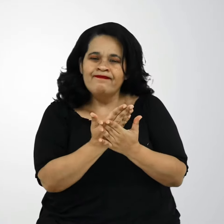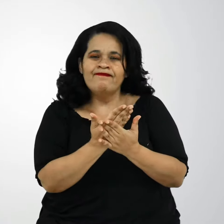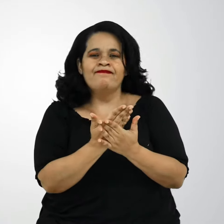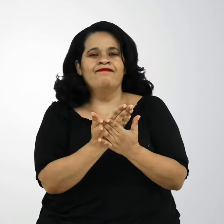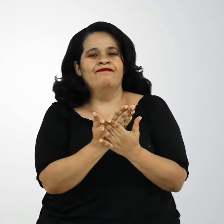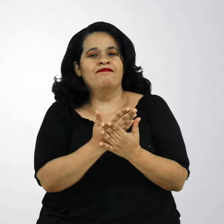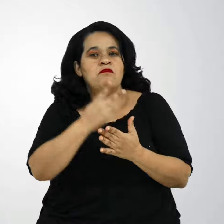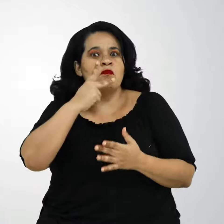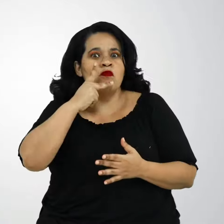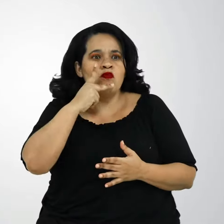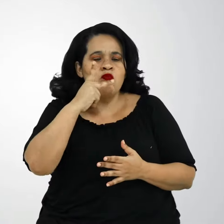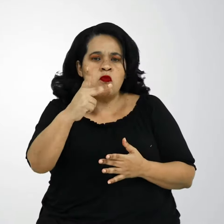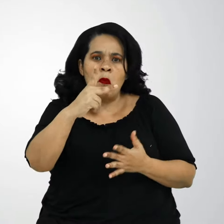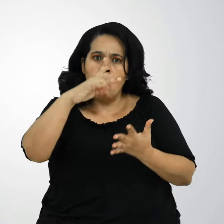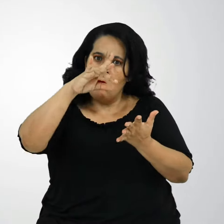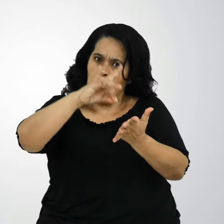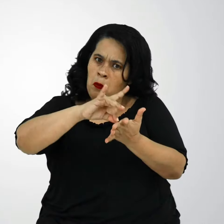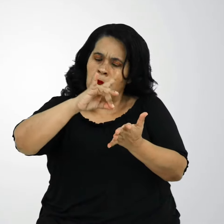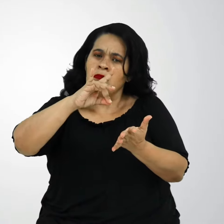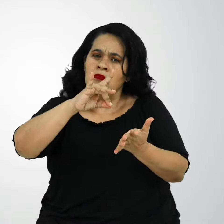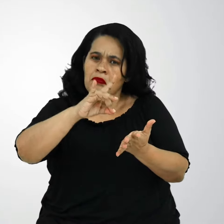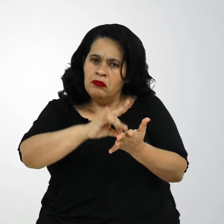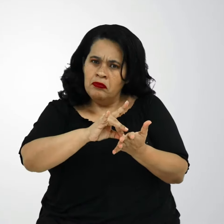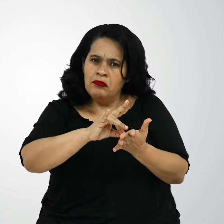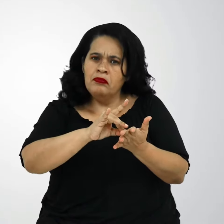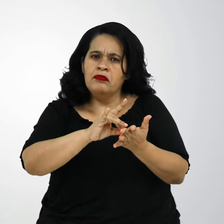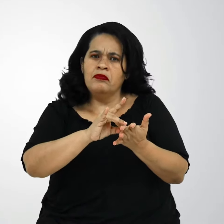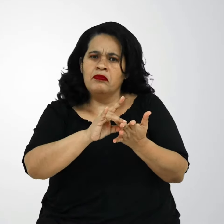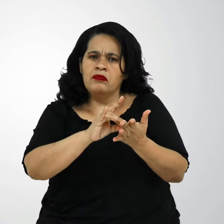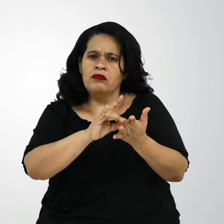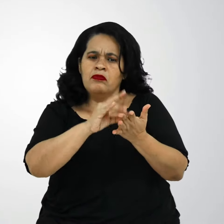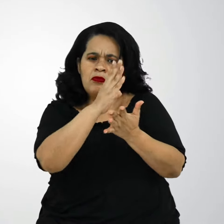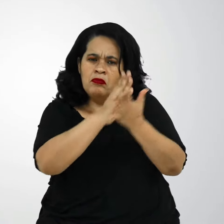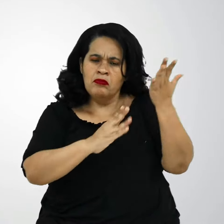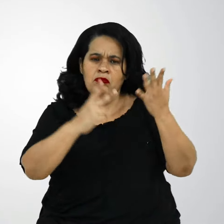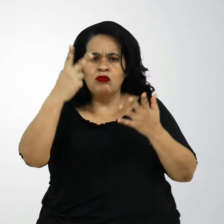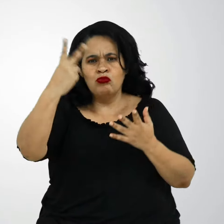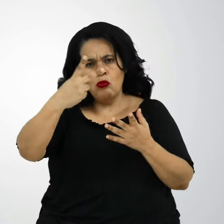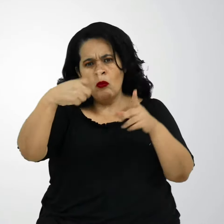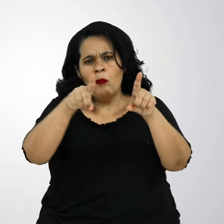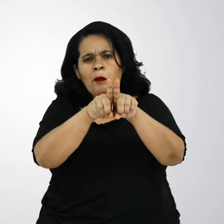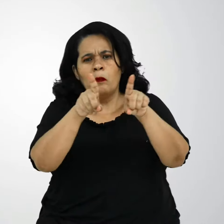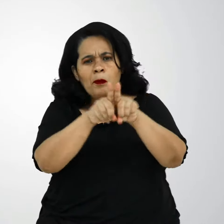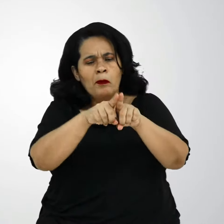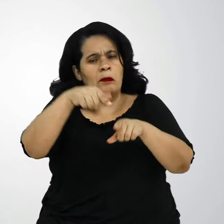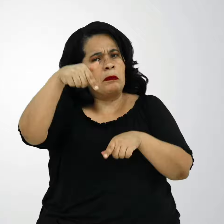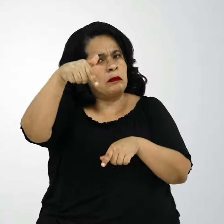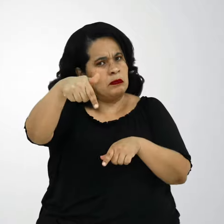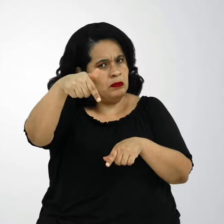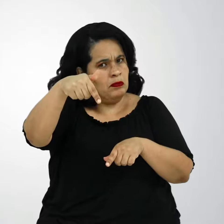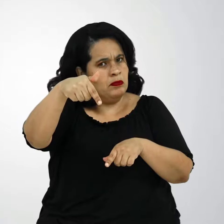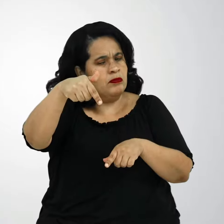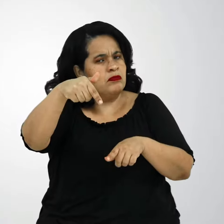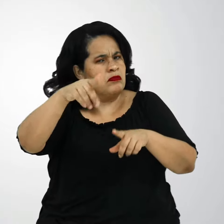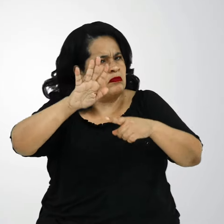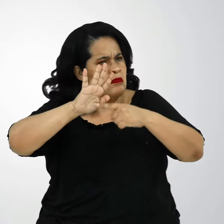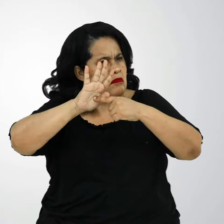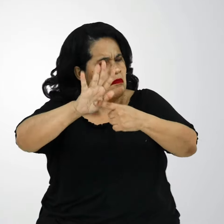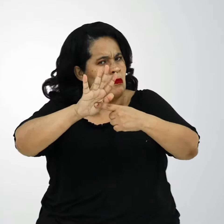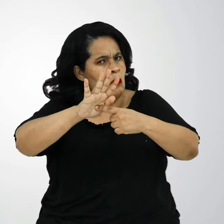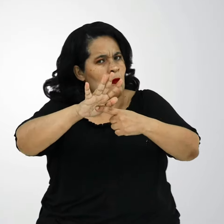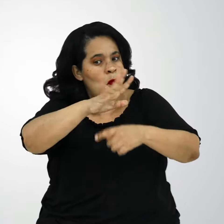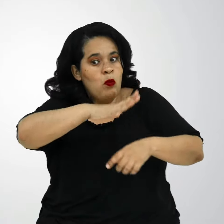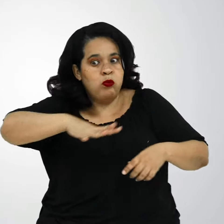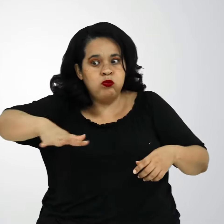algumas profecias bem gerais, tanto no capítulo 2 quanto no capítulo 7, profecias que falam de uma sucessão de impérios.